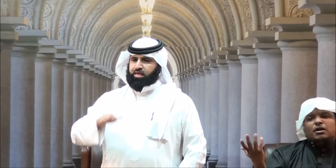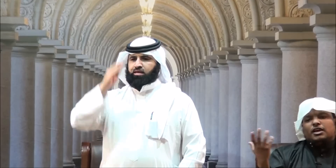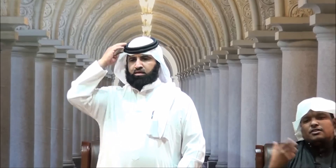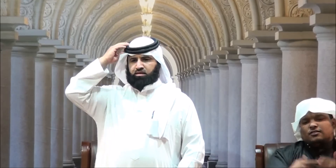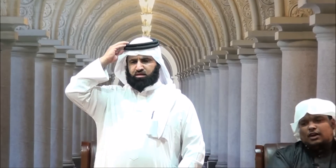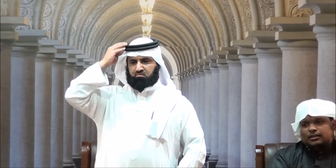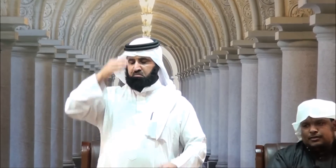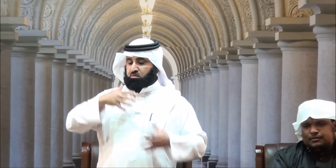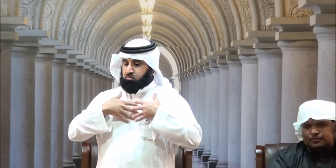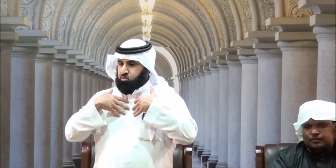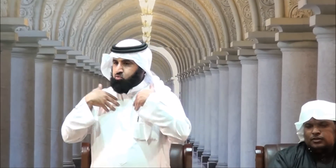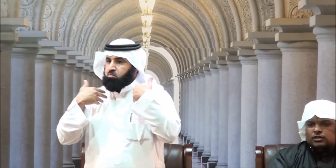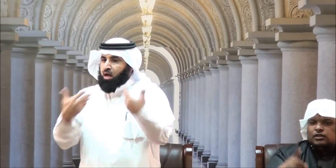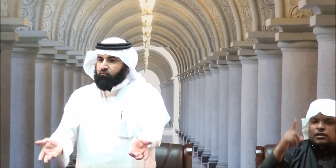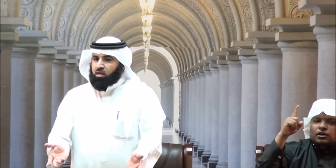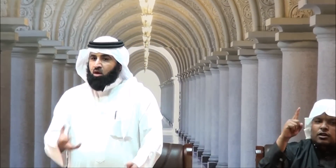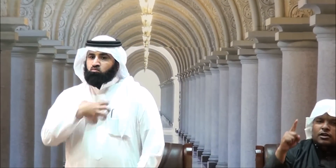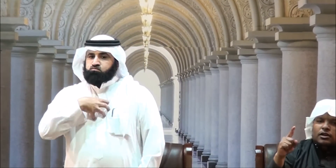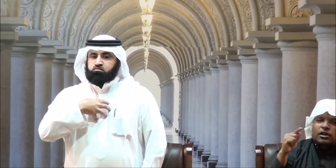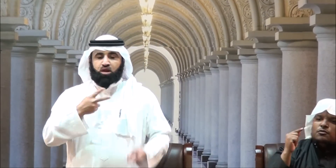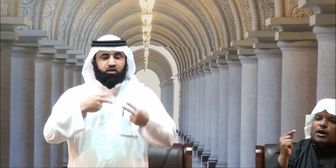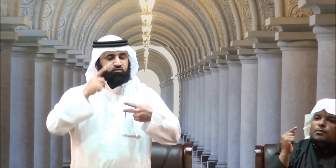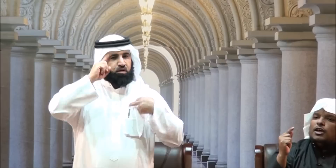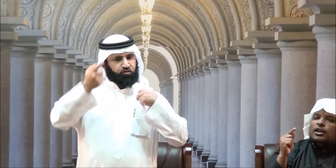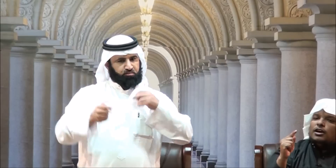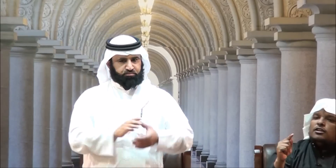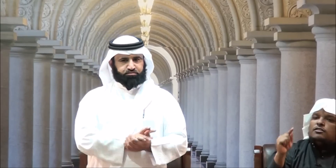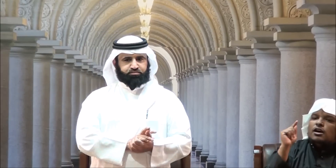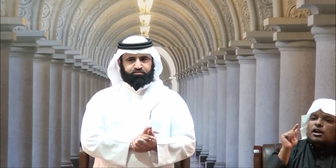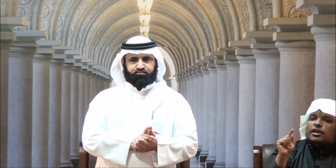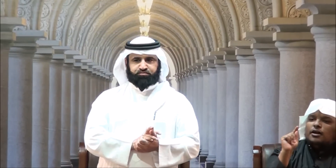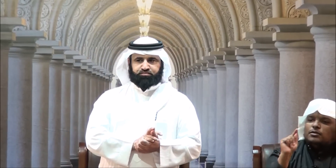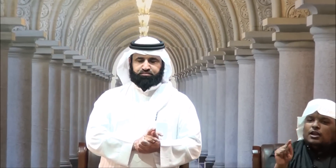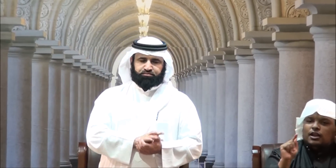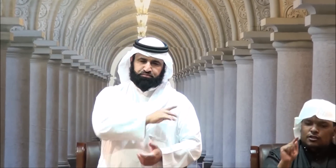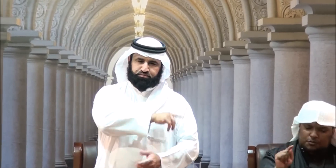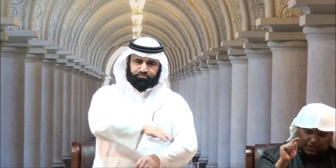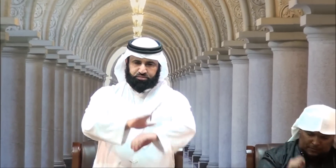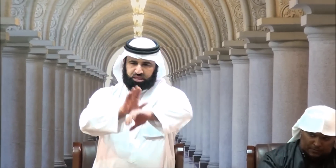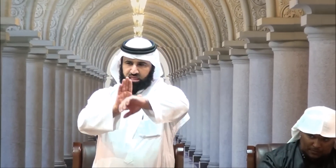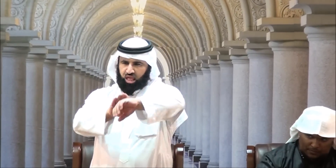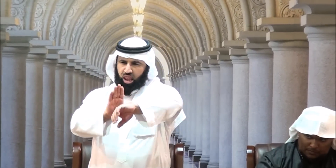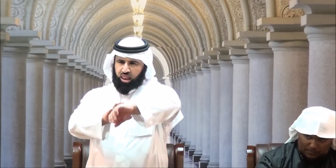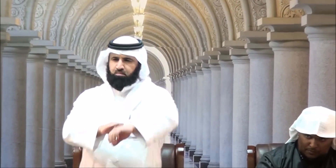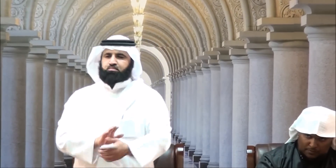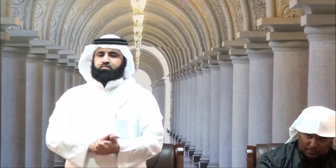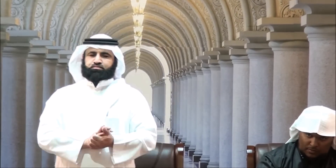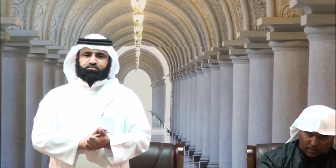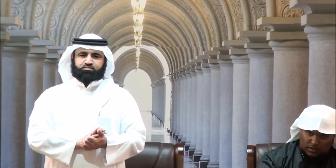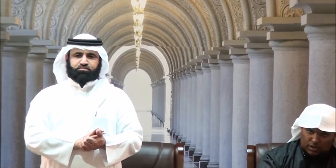بس اني ما لقيت السعاده اسمع عبد الله قلت يا اخي عبد الله اسمع